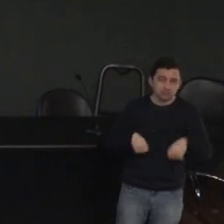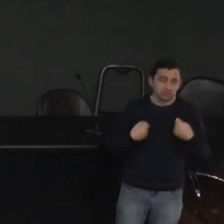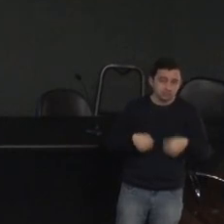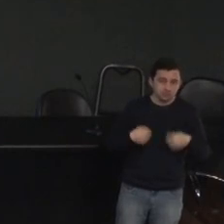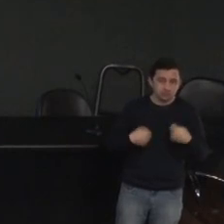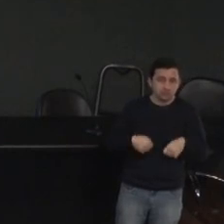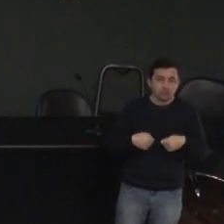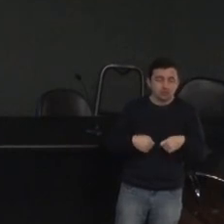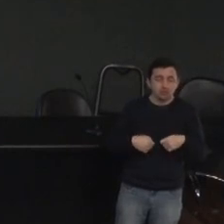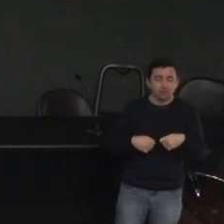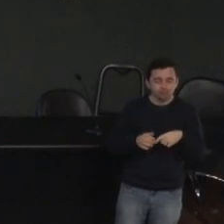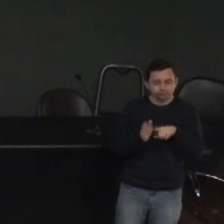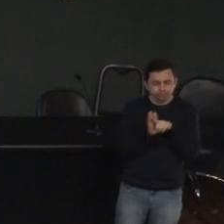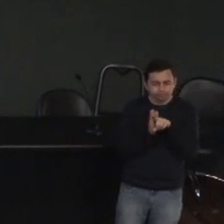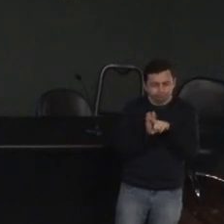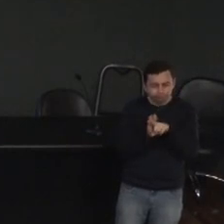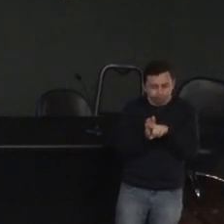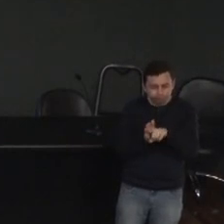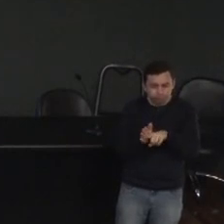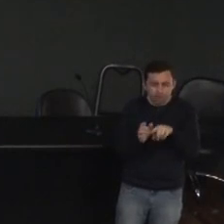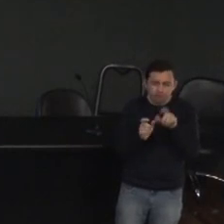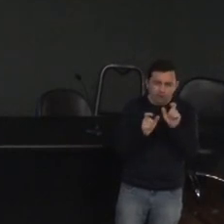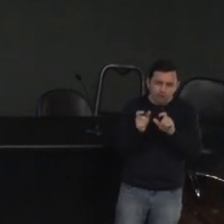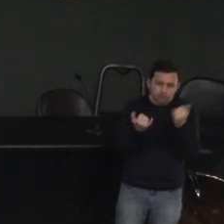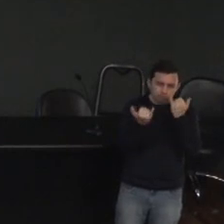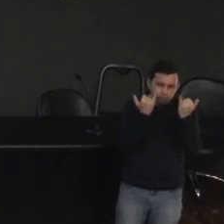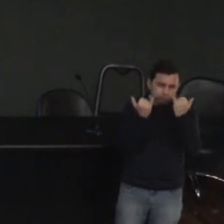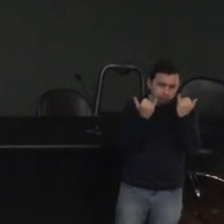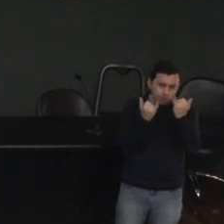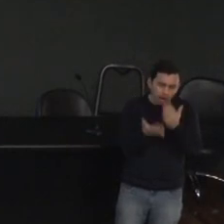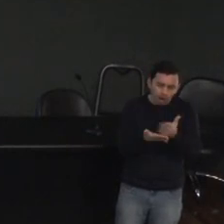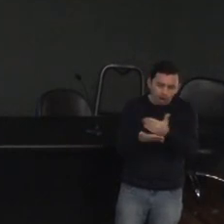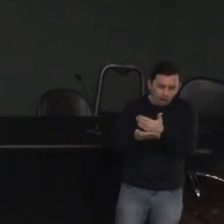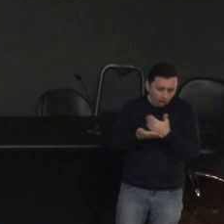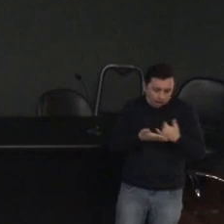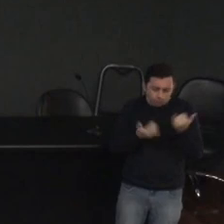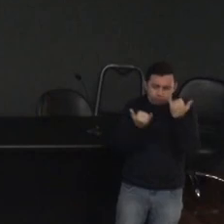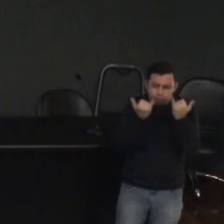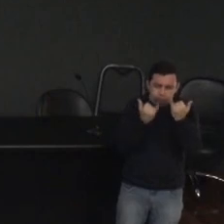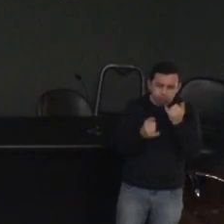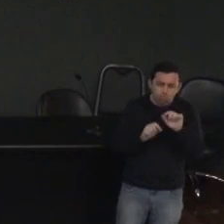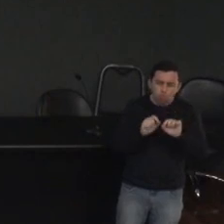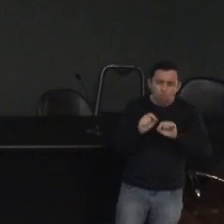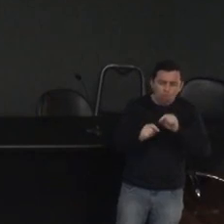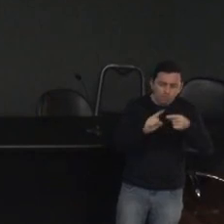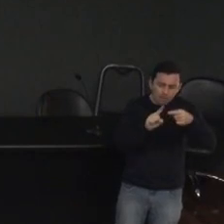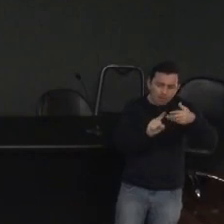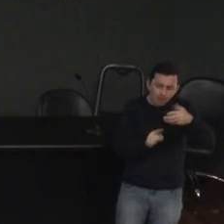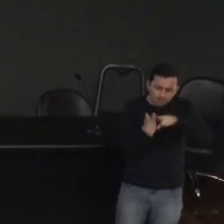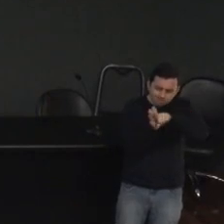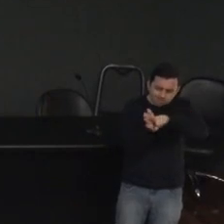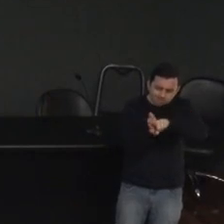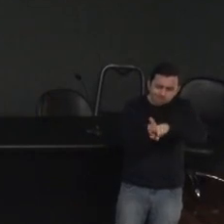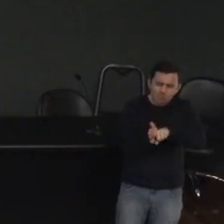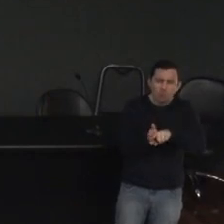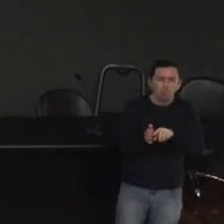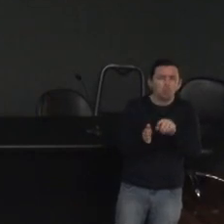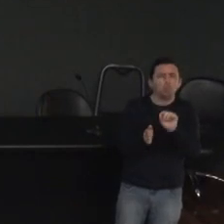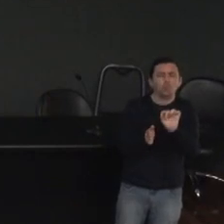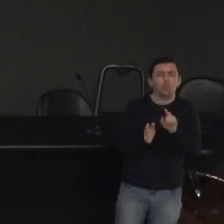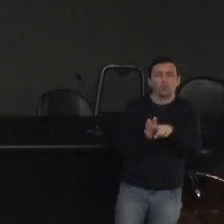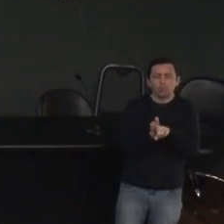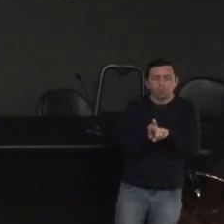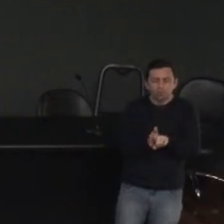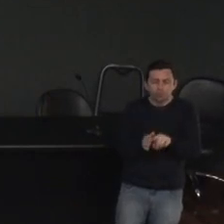inventário de dados um bom datamep um bom mapeamento de dados e o que que é esse inventário